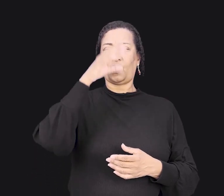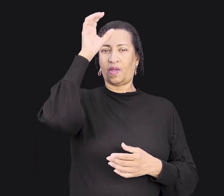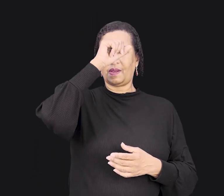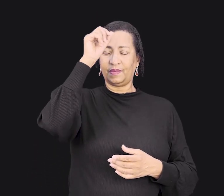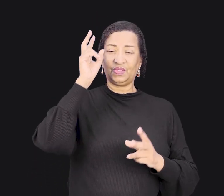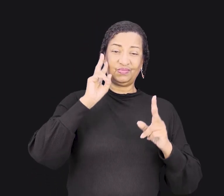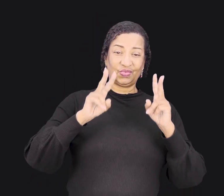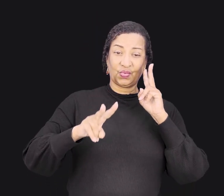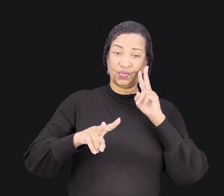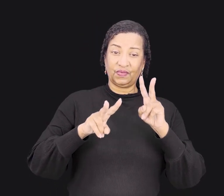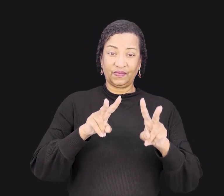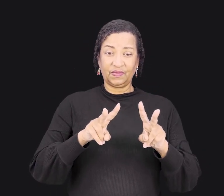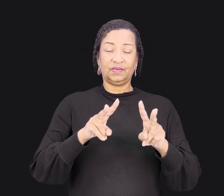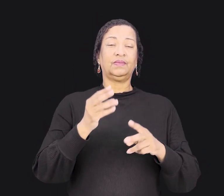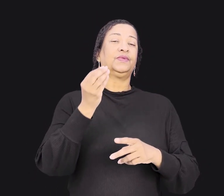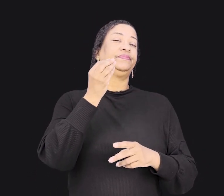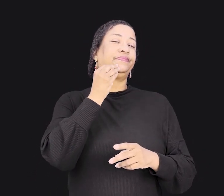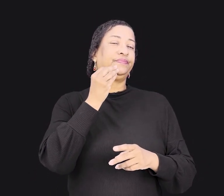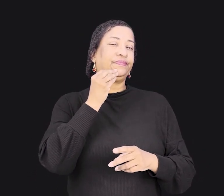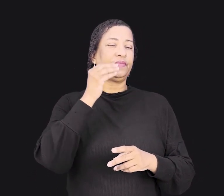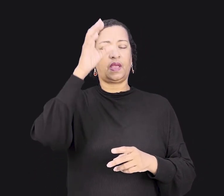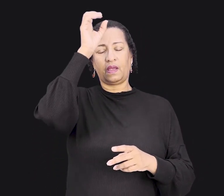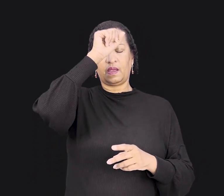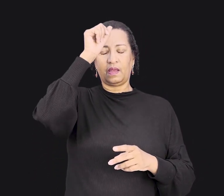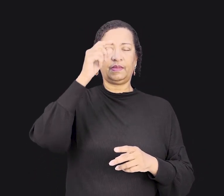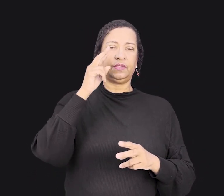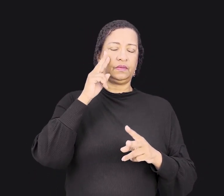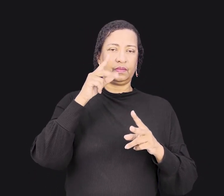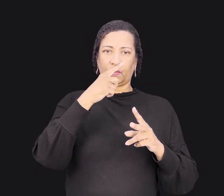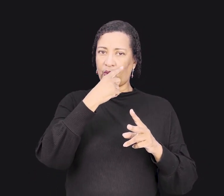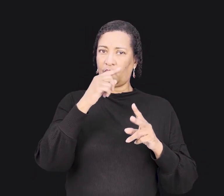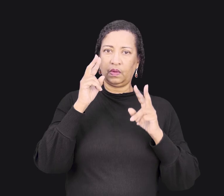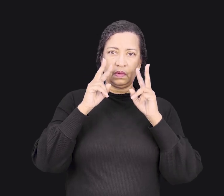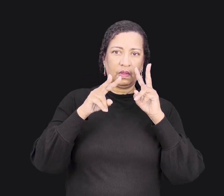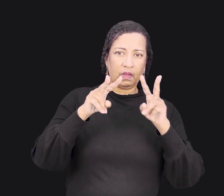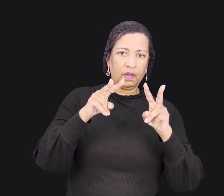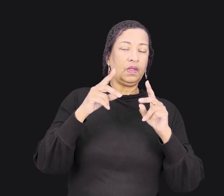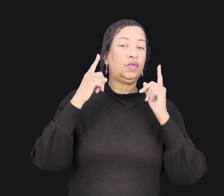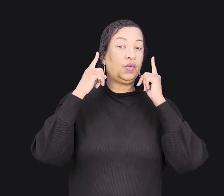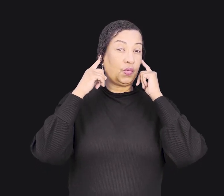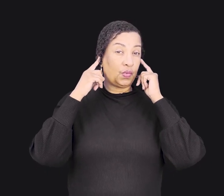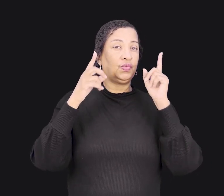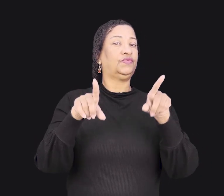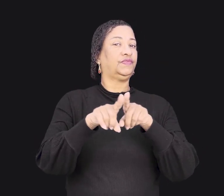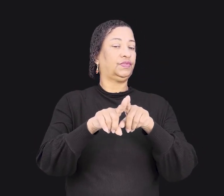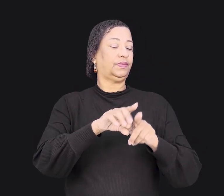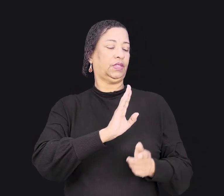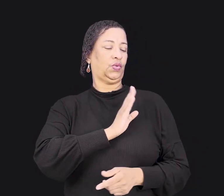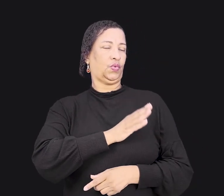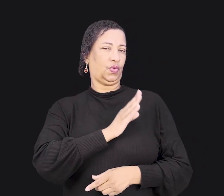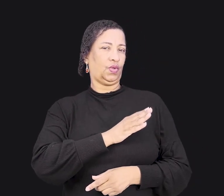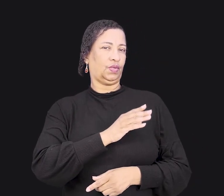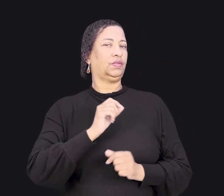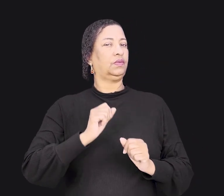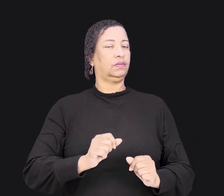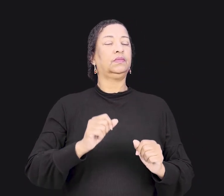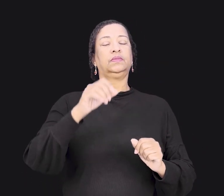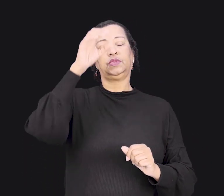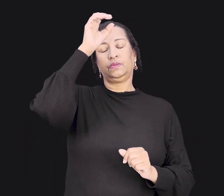observação. Aprendemos com olhos, mas também com os ouvidos e com o coração. Podemos aprender com o que ouvimos, com uma palestra